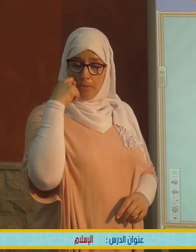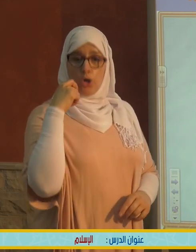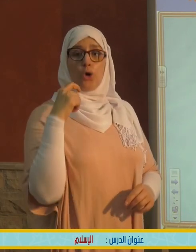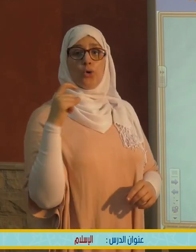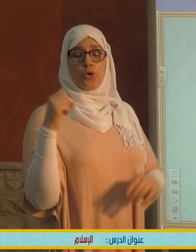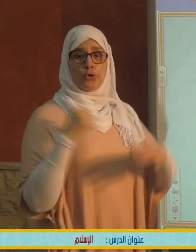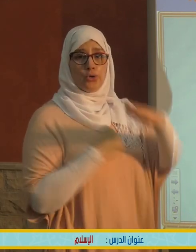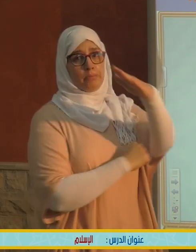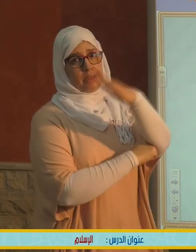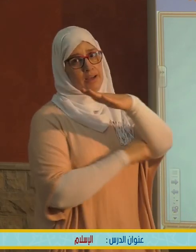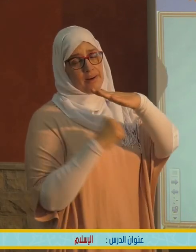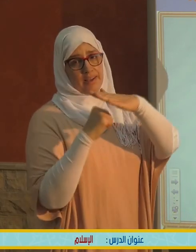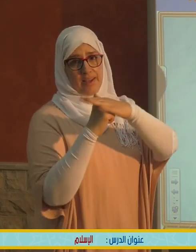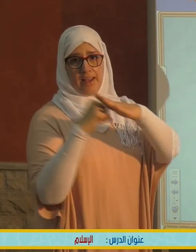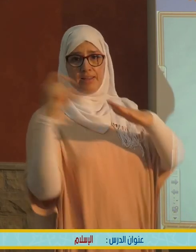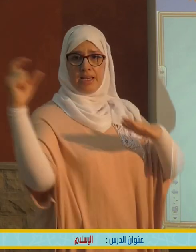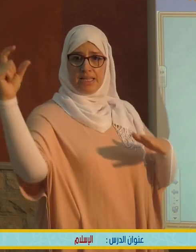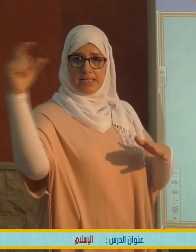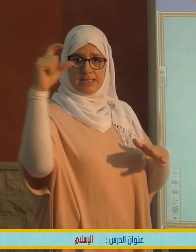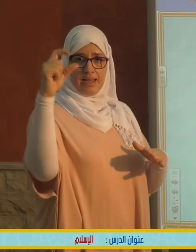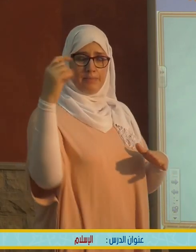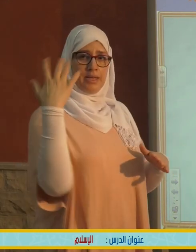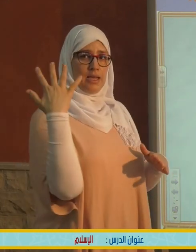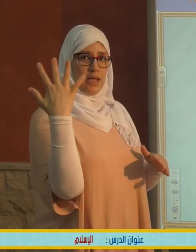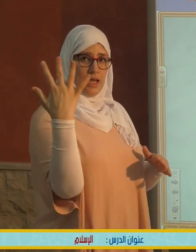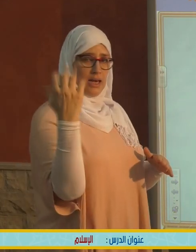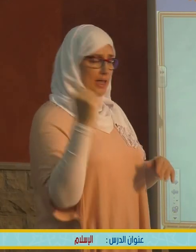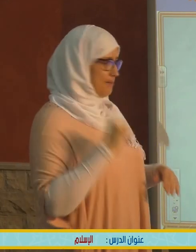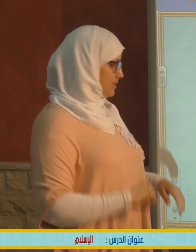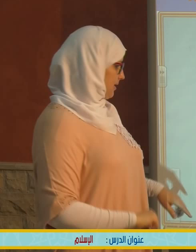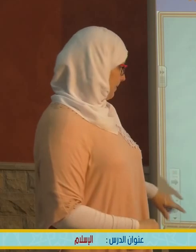الصوم ركن من أركان الإسلام الخمسة.